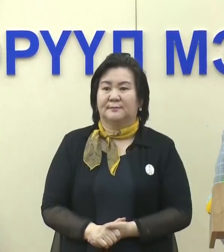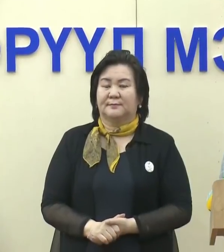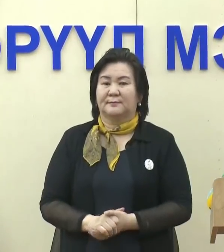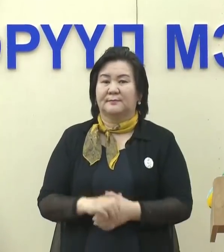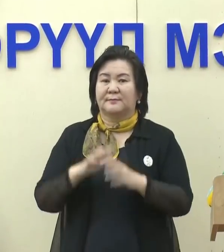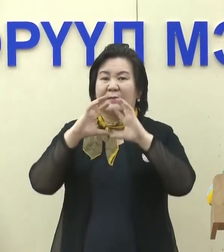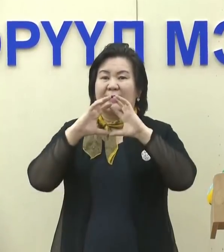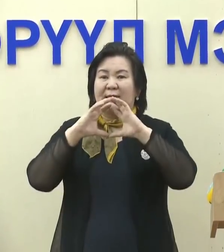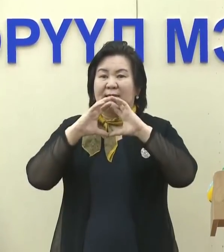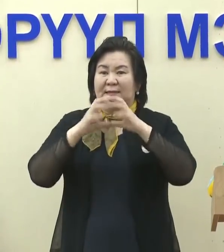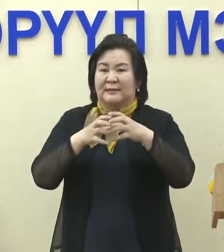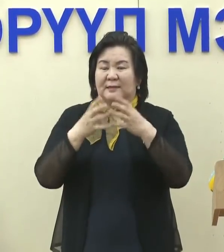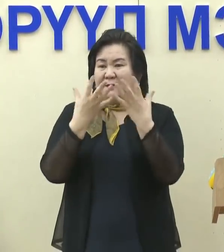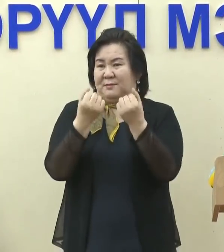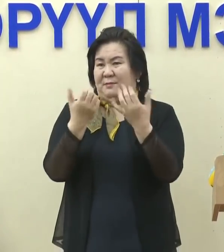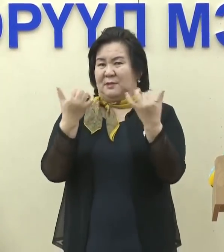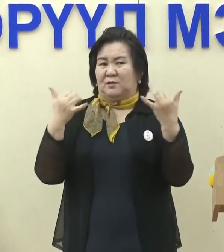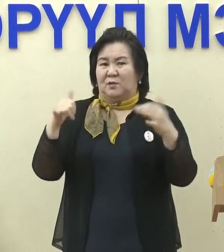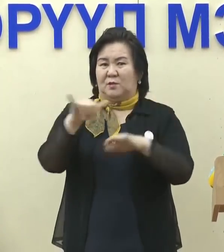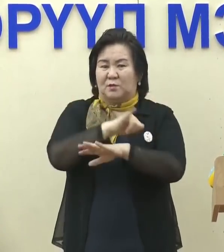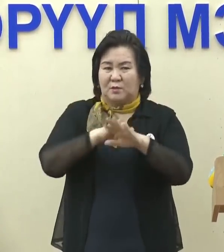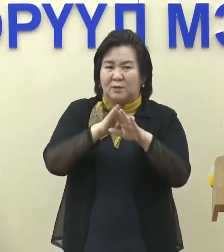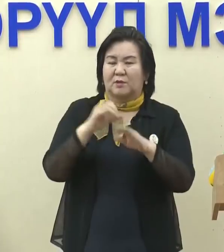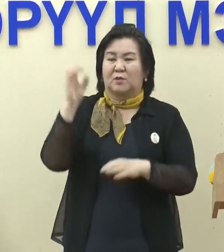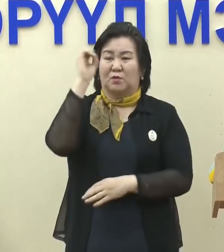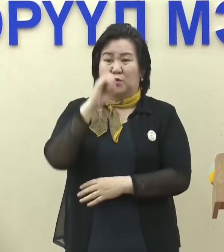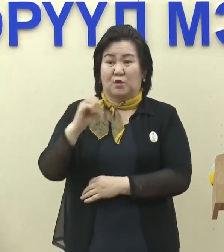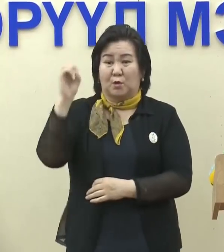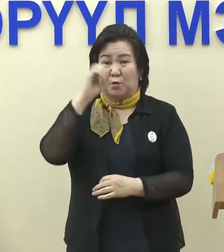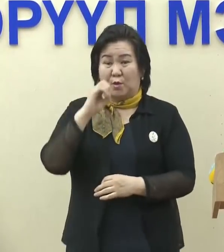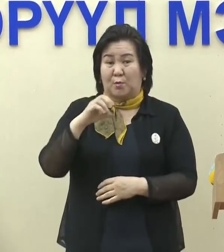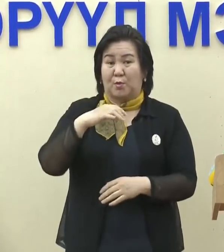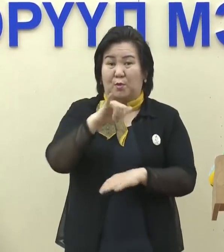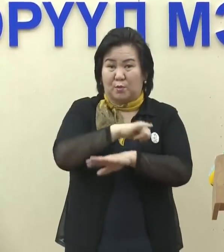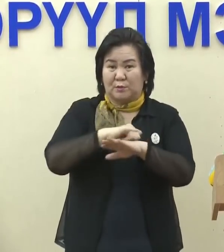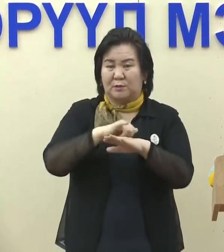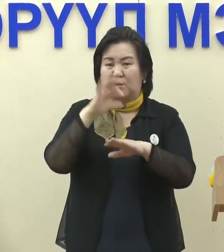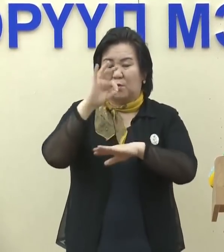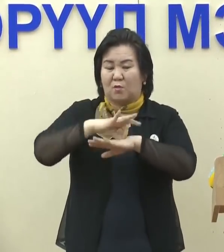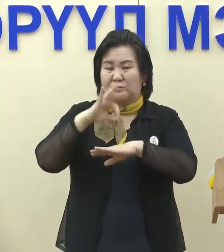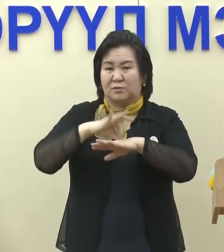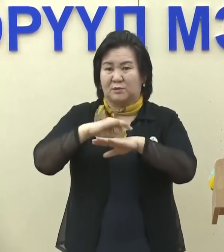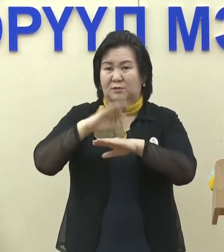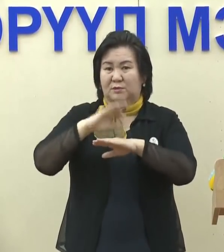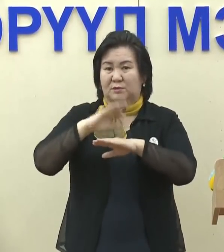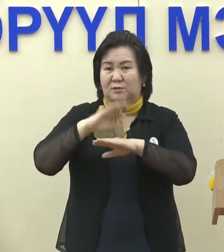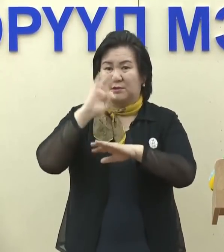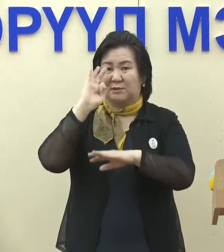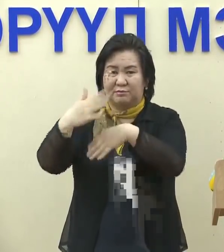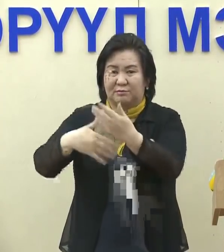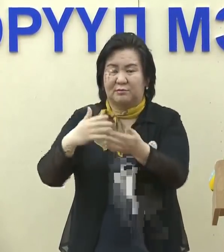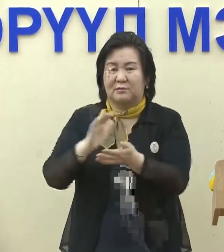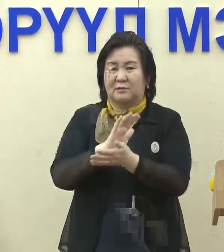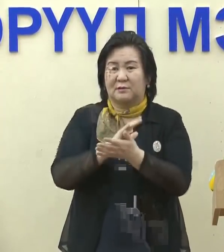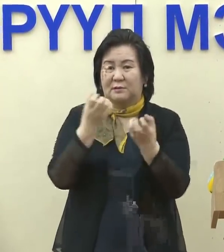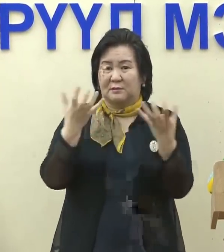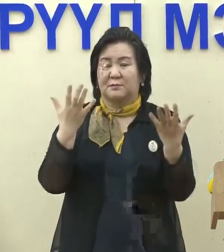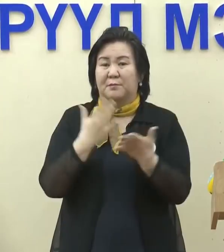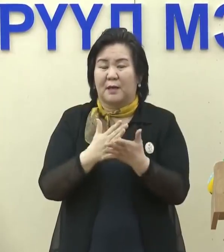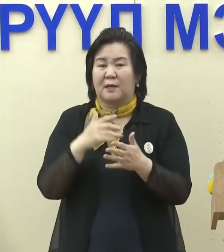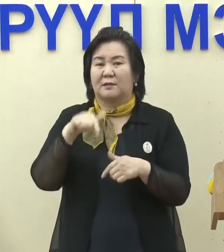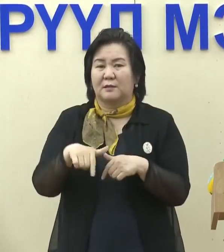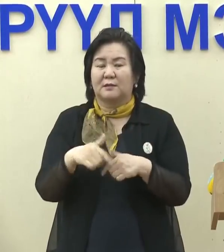За дэлхийн маш олон улс орн ялангуяа Европын орнуудад одоо өвчл өндөр байгаа орнууд бол бүгд бол хөл хорио хязгаарлалт тавьсан байна. Ийм